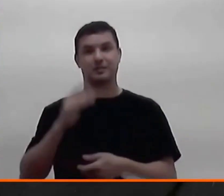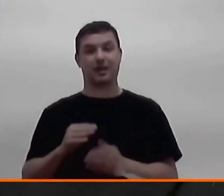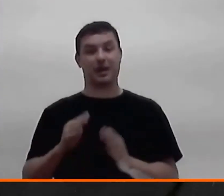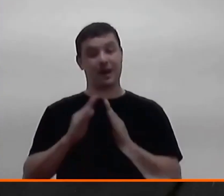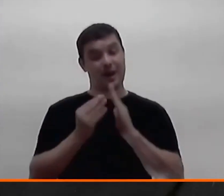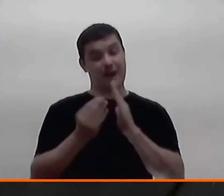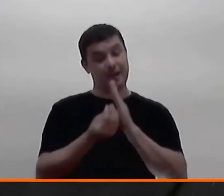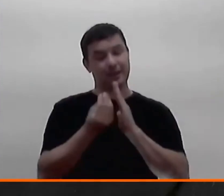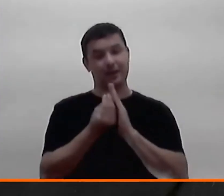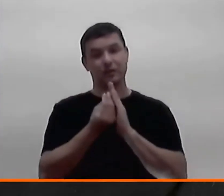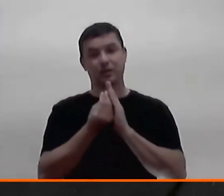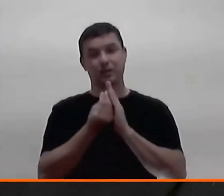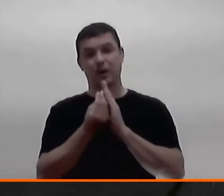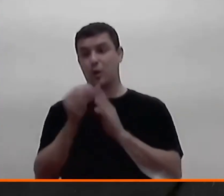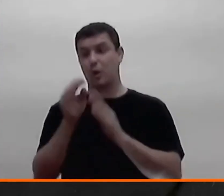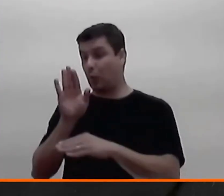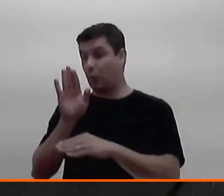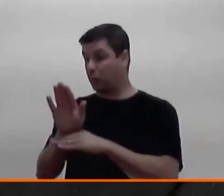das pessoas.